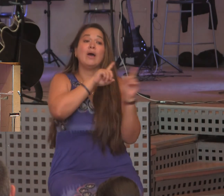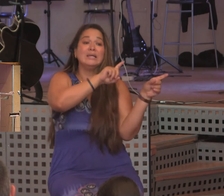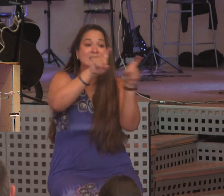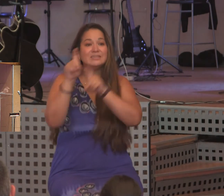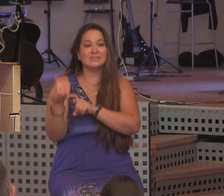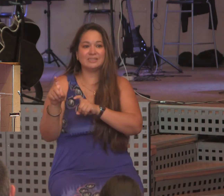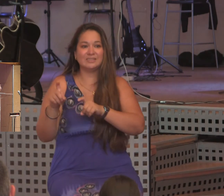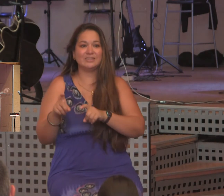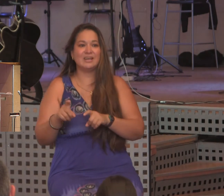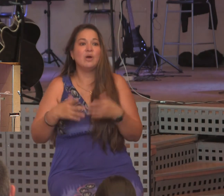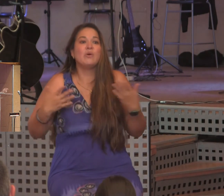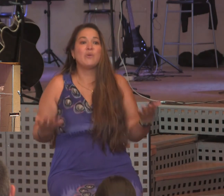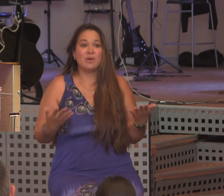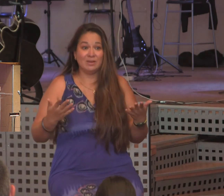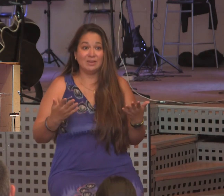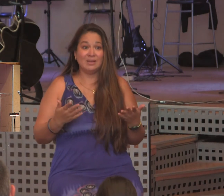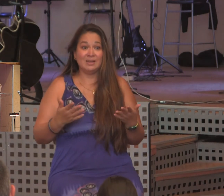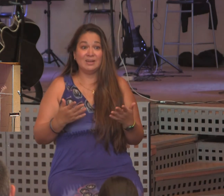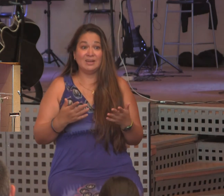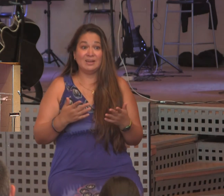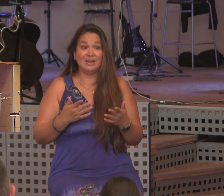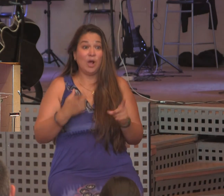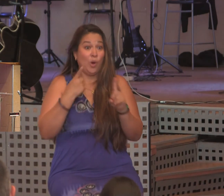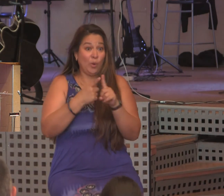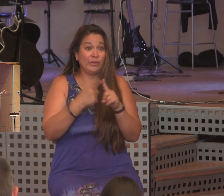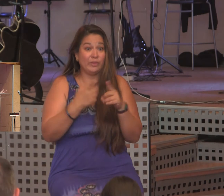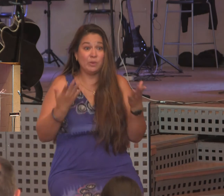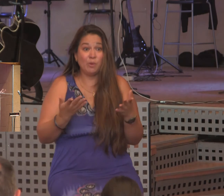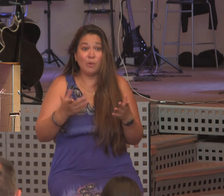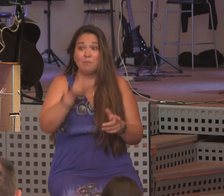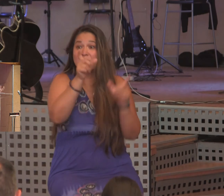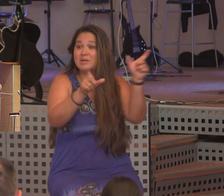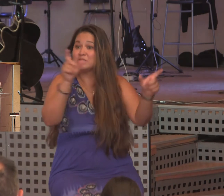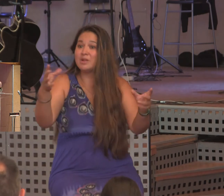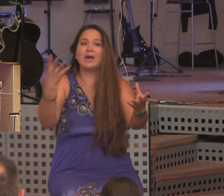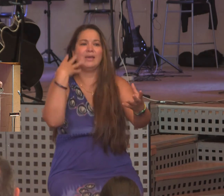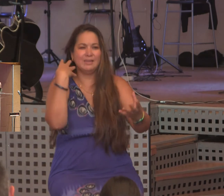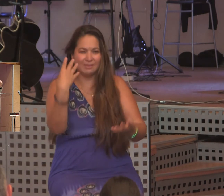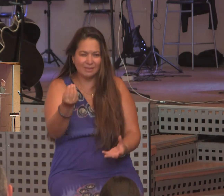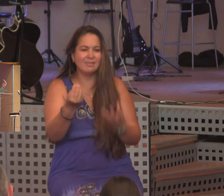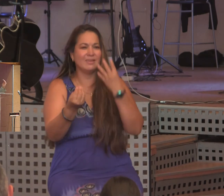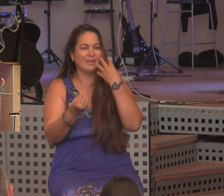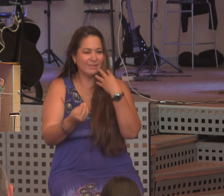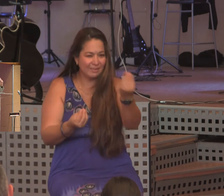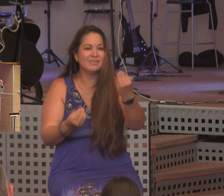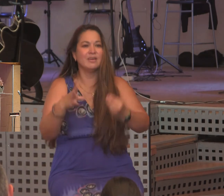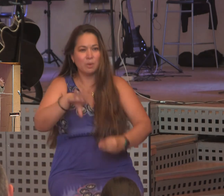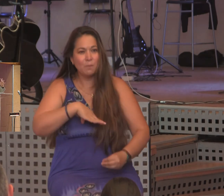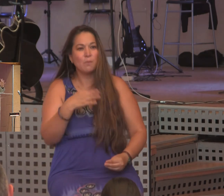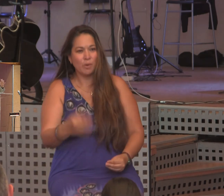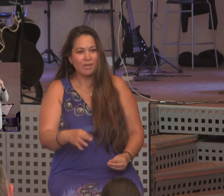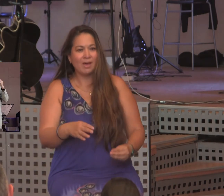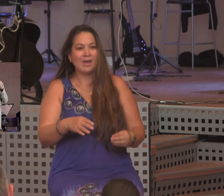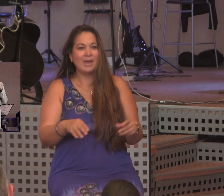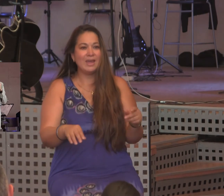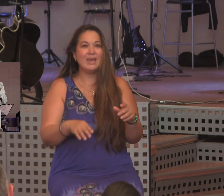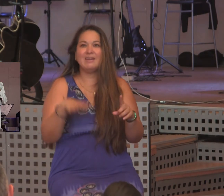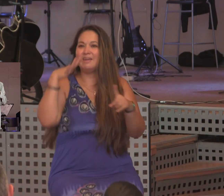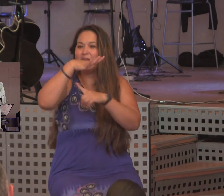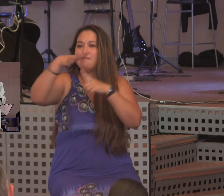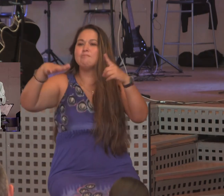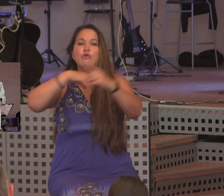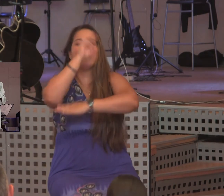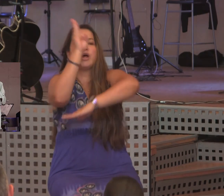haber para que ellos puedan entender y puedan fluir en eso profético que